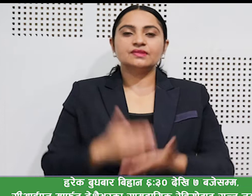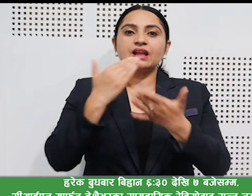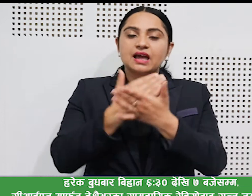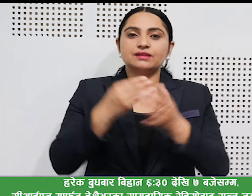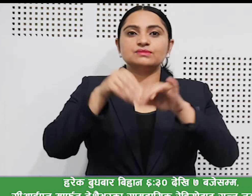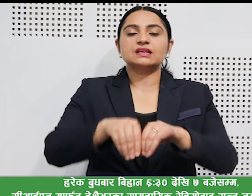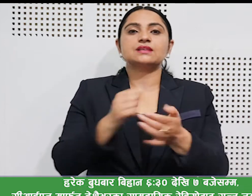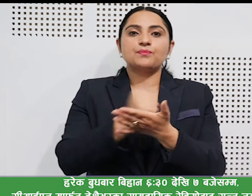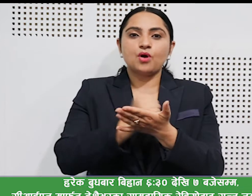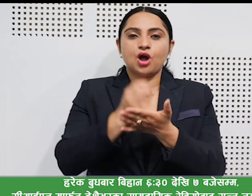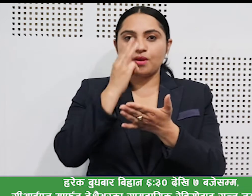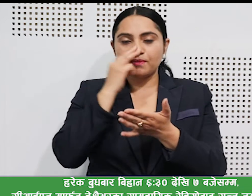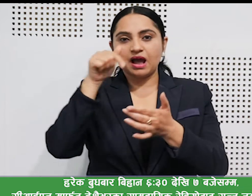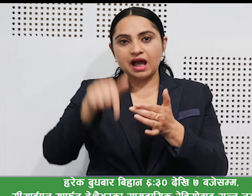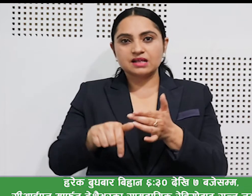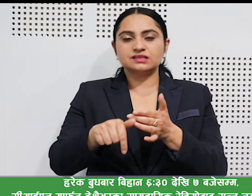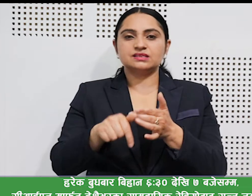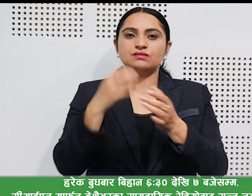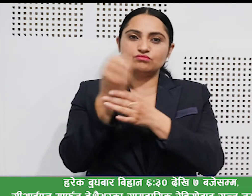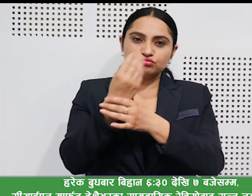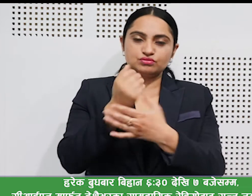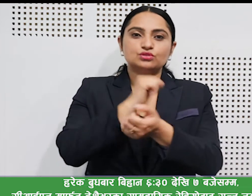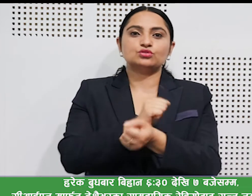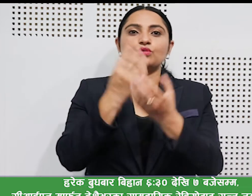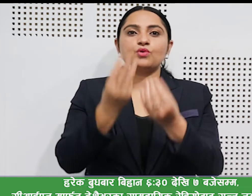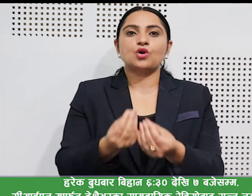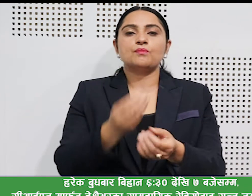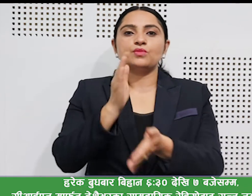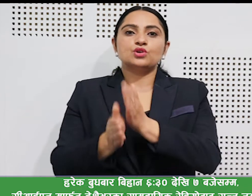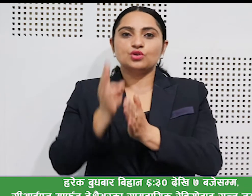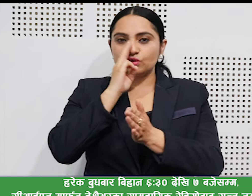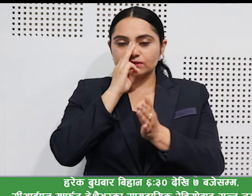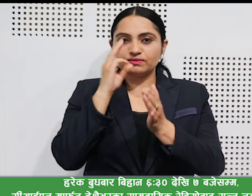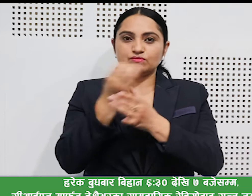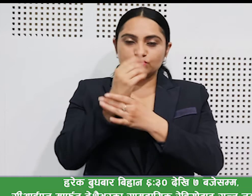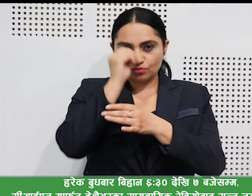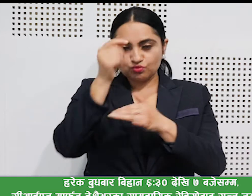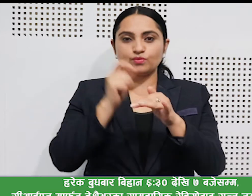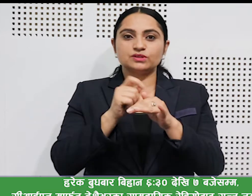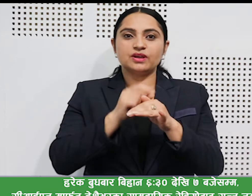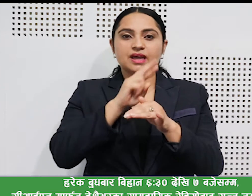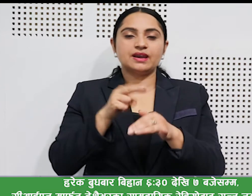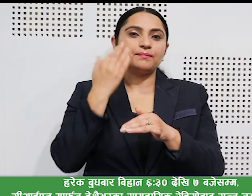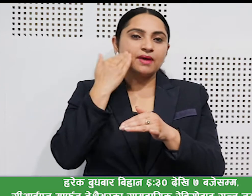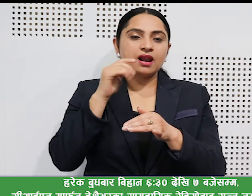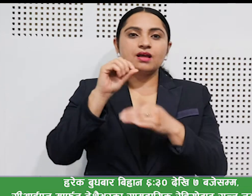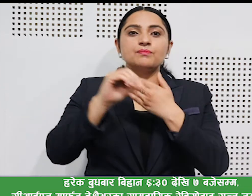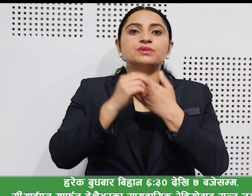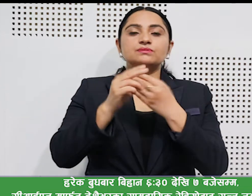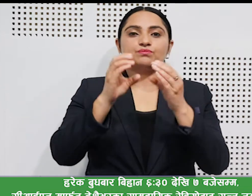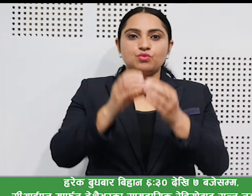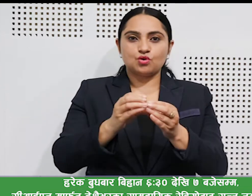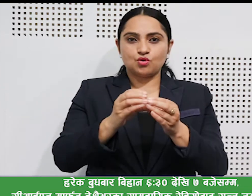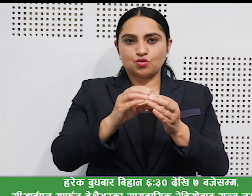कार्यक्रम साझा पहलमा आज विपद जोखिम न्यूनीकरण योजनामा विपदको पूर्व तयारी र महिला तथा सीमान्तकृत